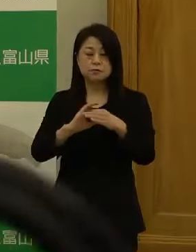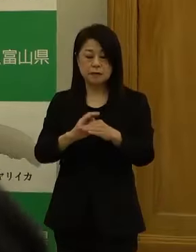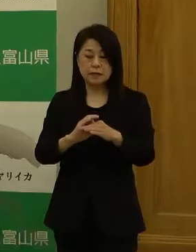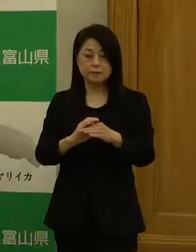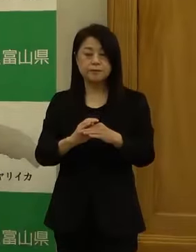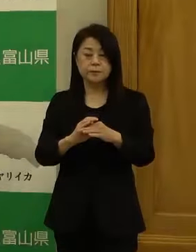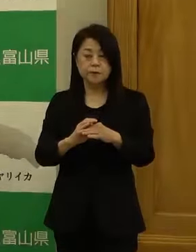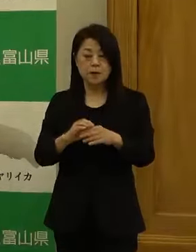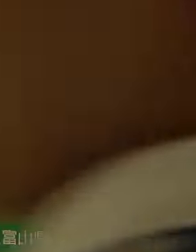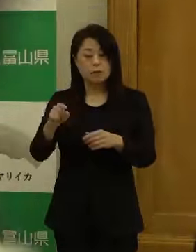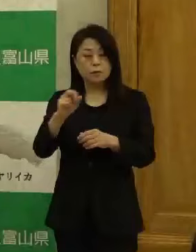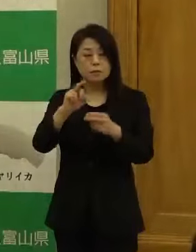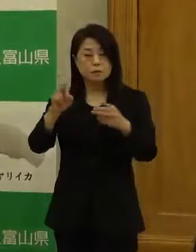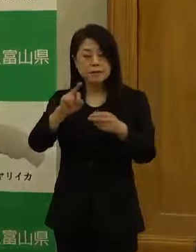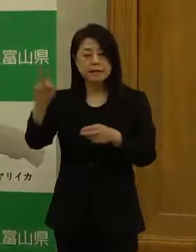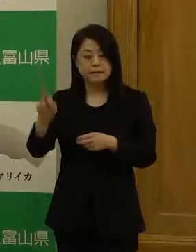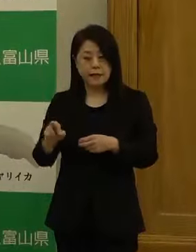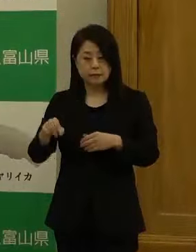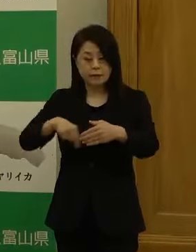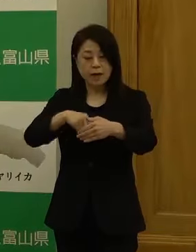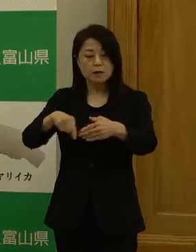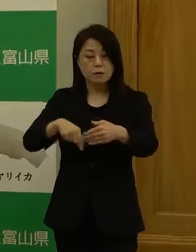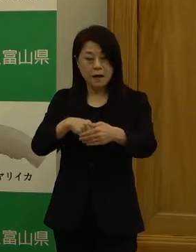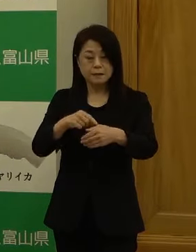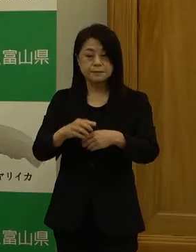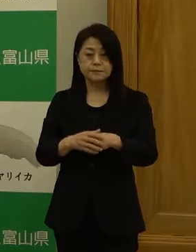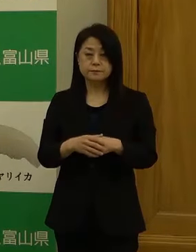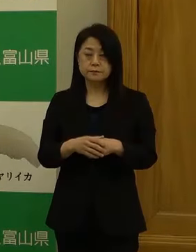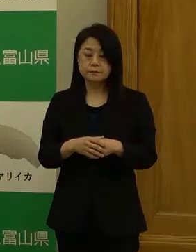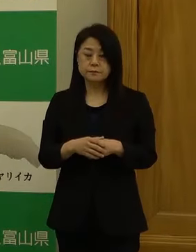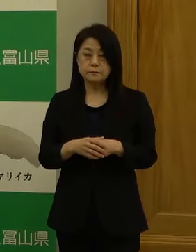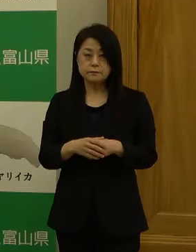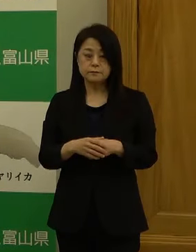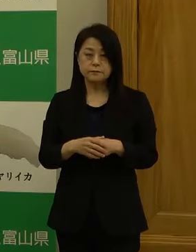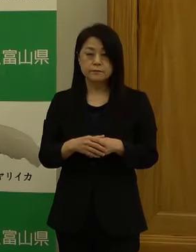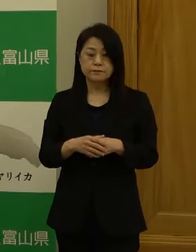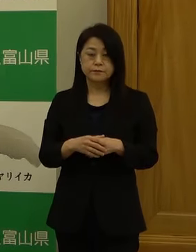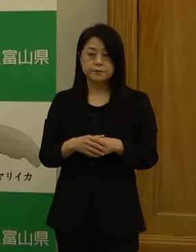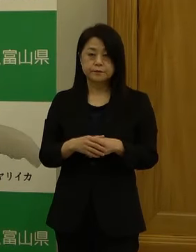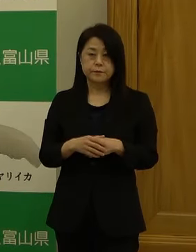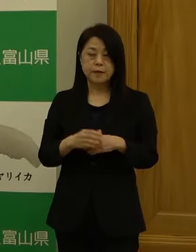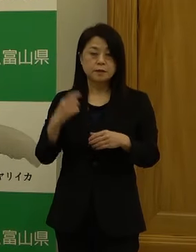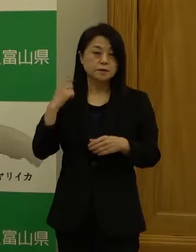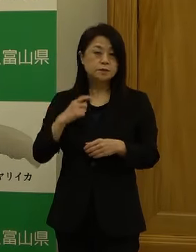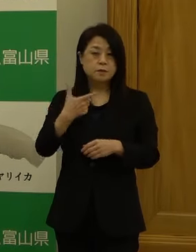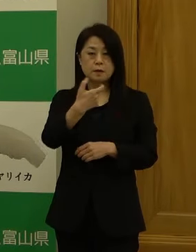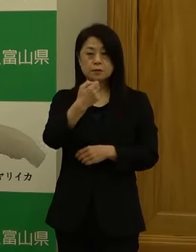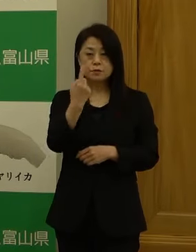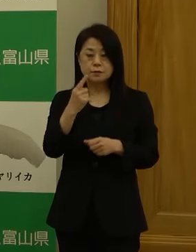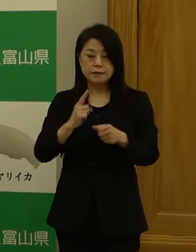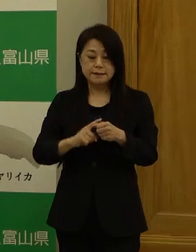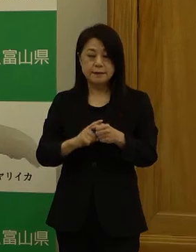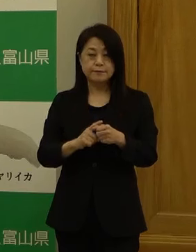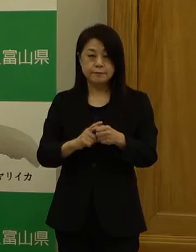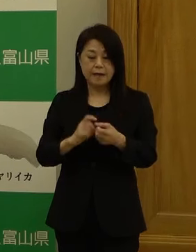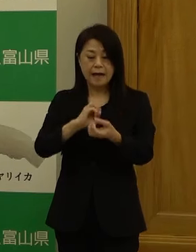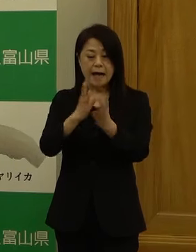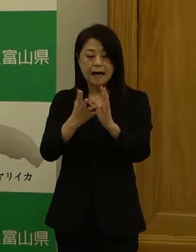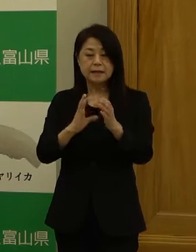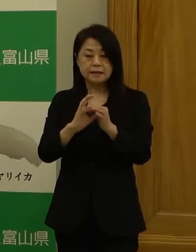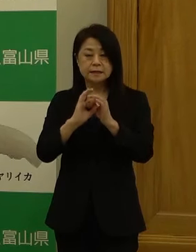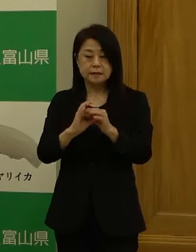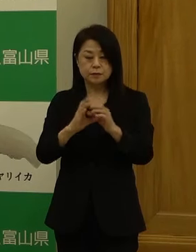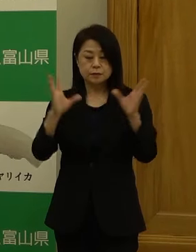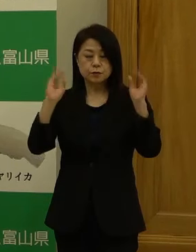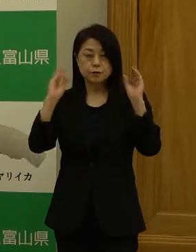ず富山県花総合センターの概要についてご説明します。花総合センターは昭和61年に花に関する